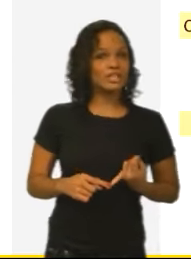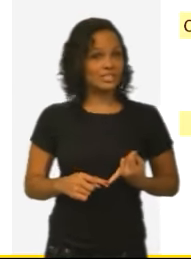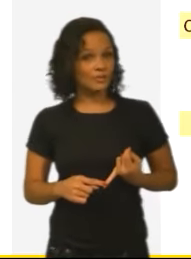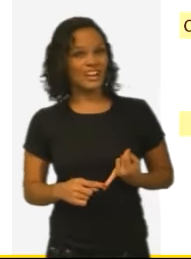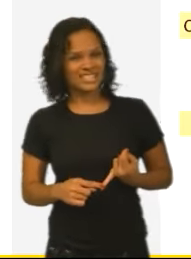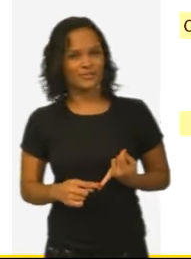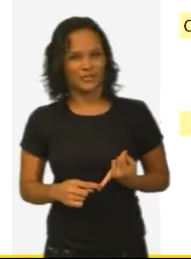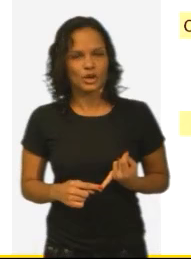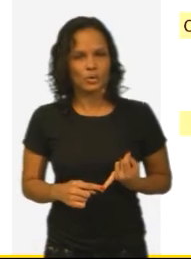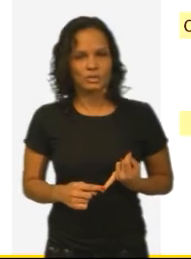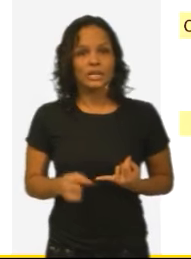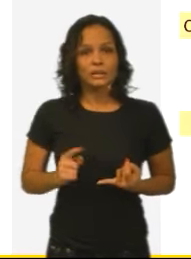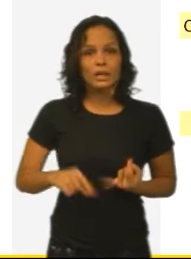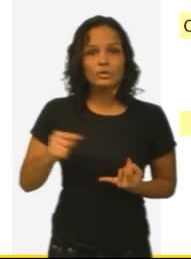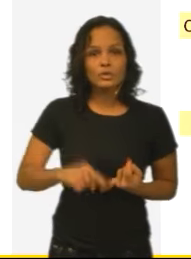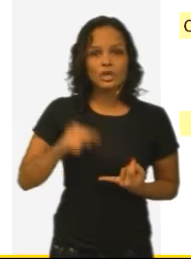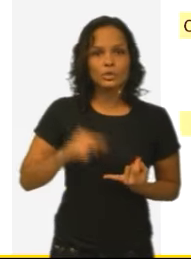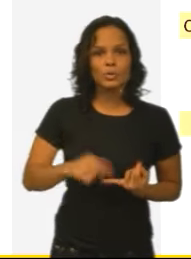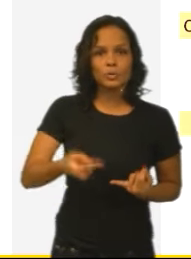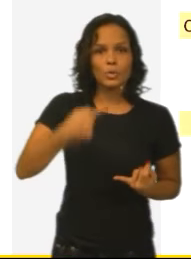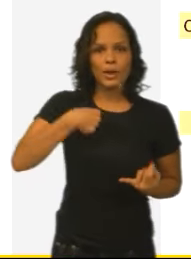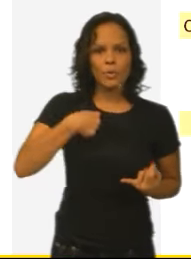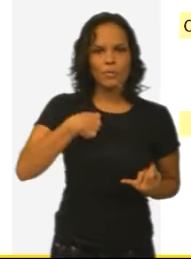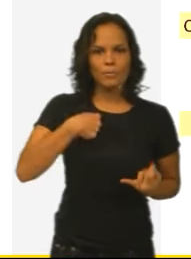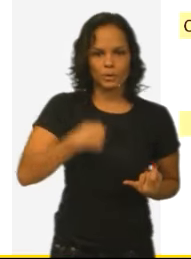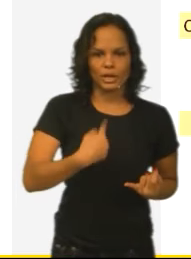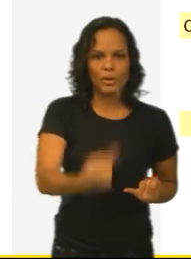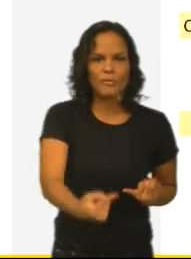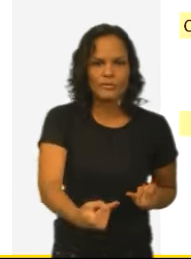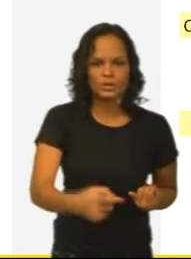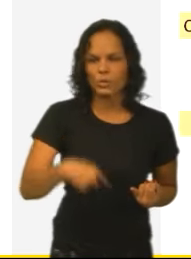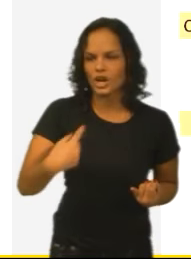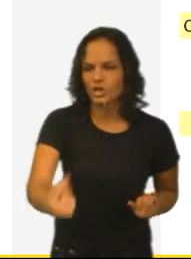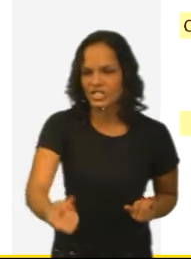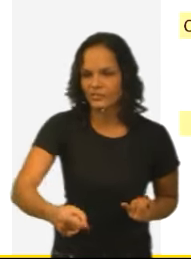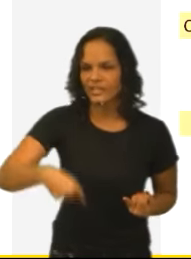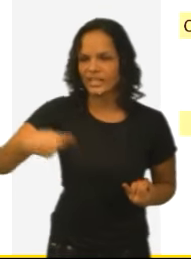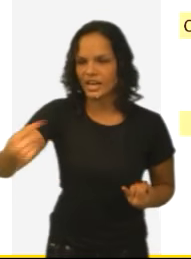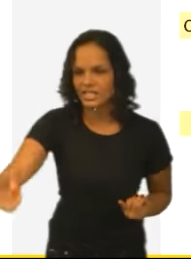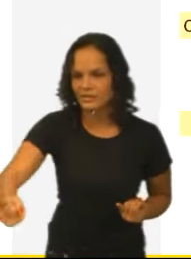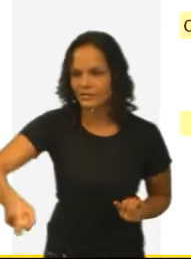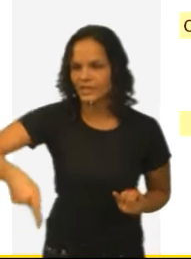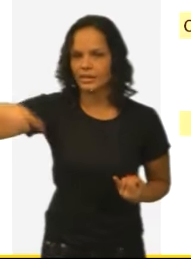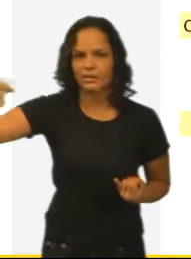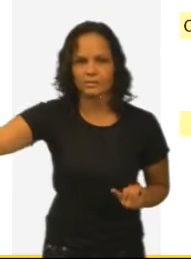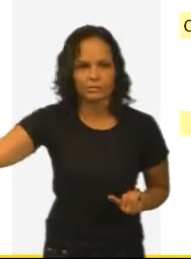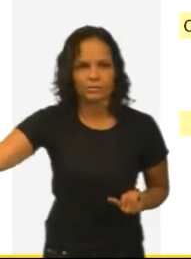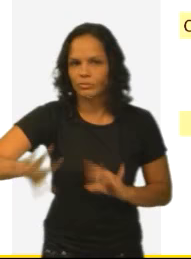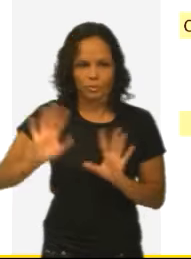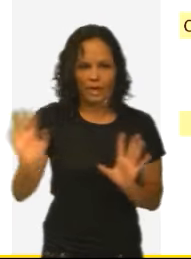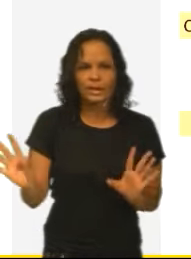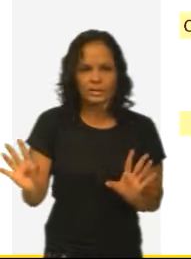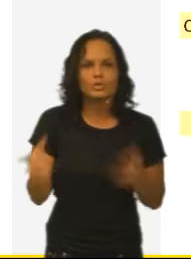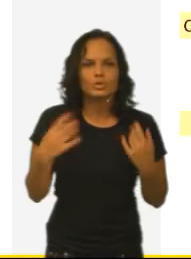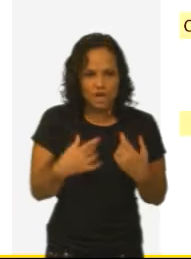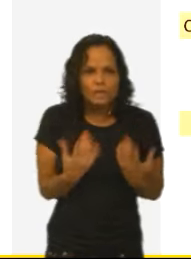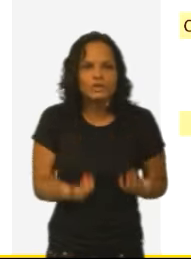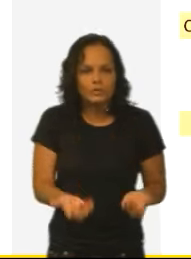essa frase vi-os tem um sujeito oculto, eu, porque eu vi, não é nós vi, elas vi, não é isso. O sujeito de vi